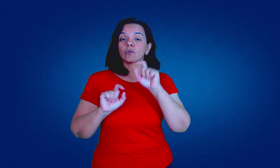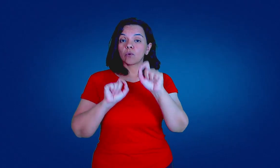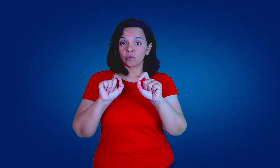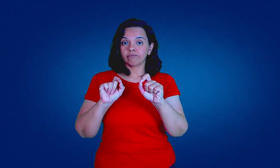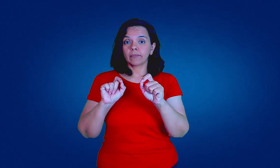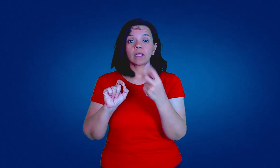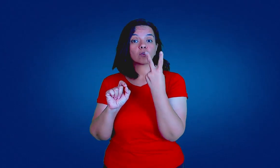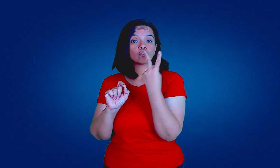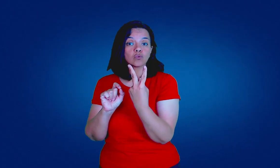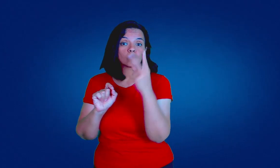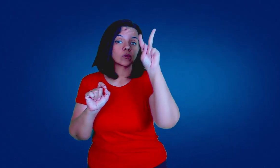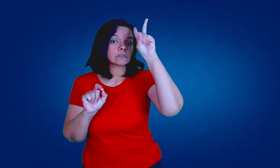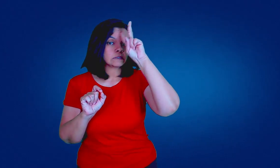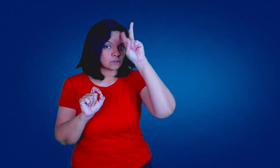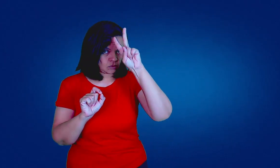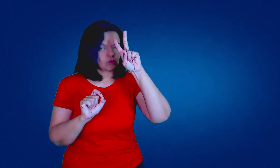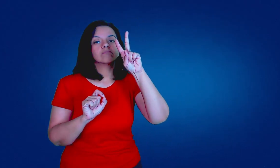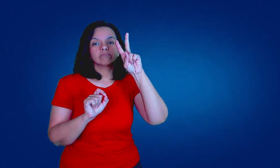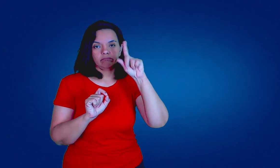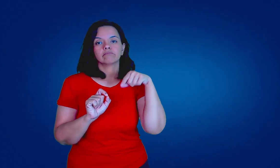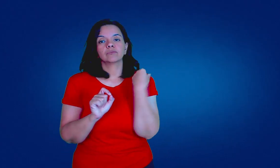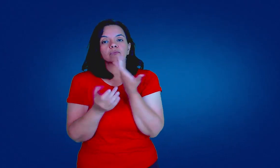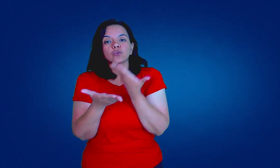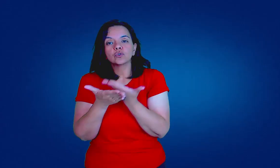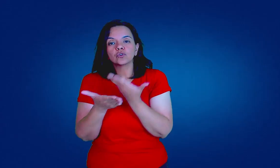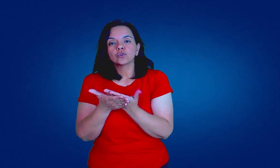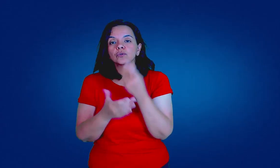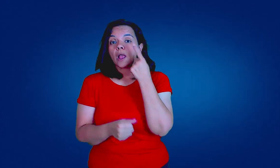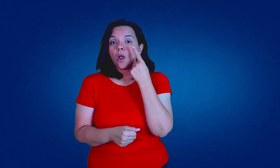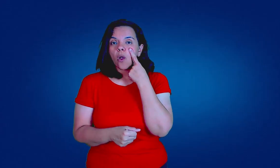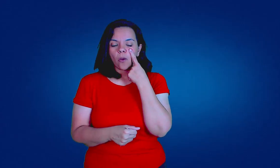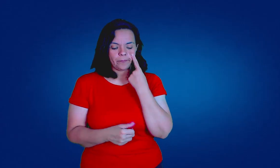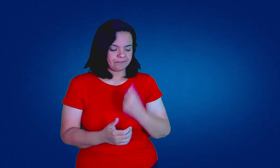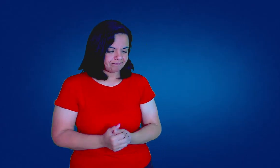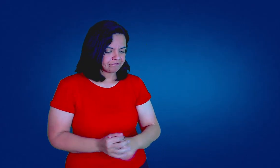Hoje eu vou mostrar para vocês duas histórias.